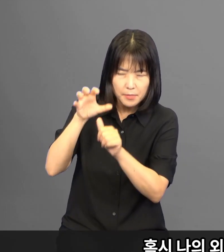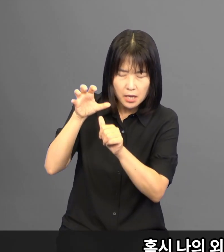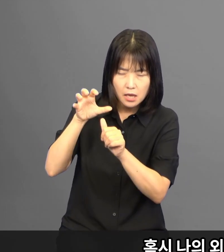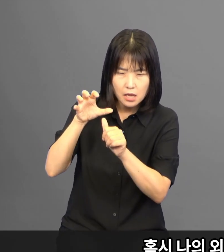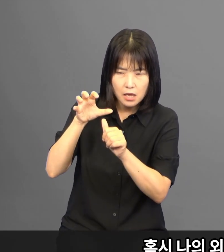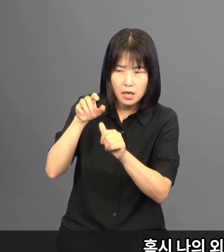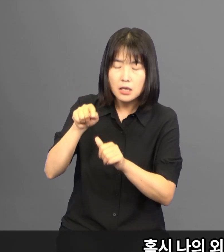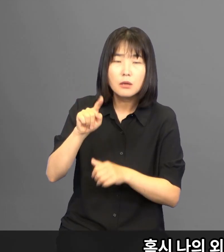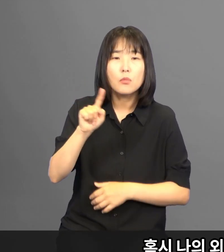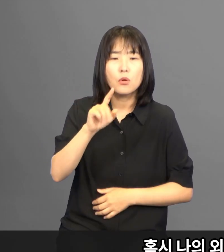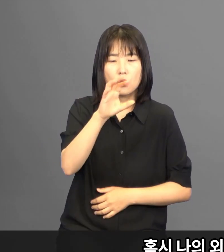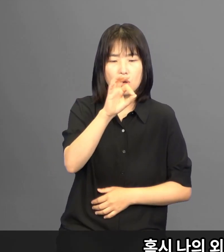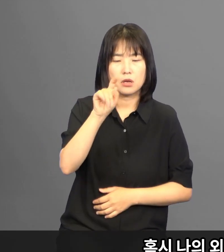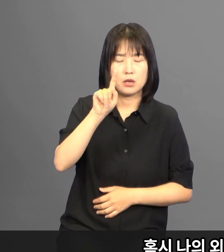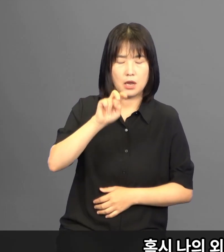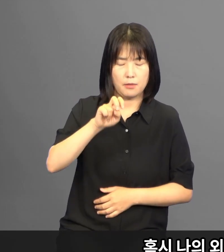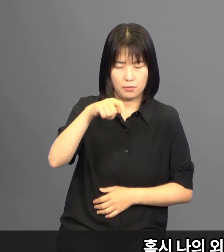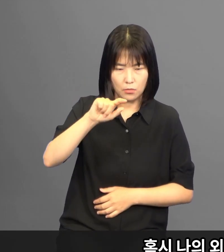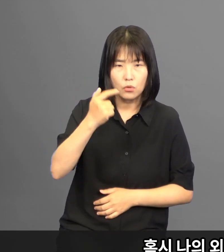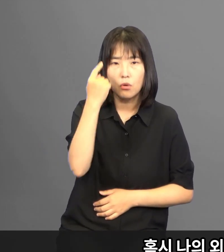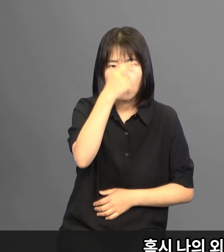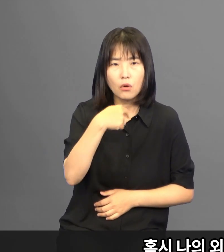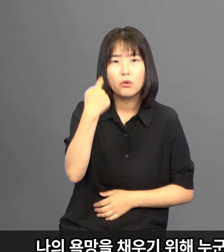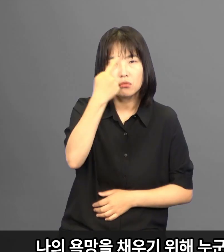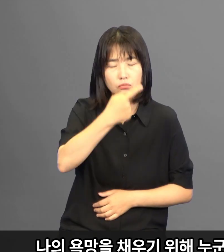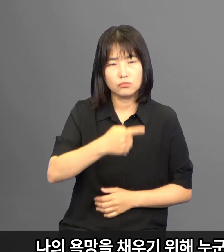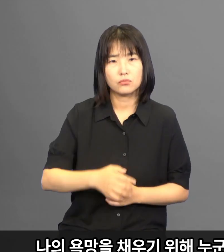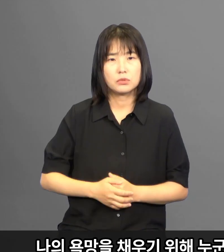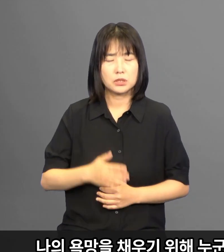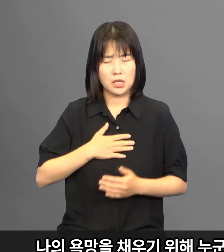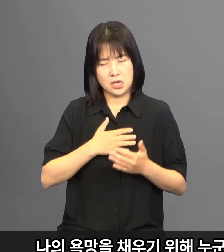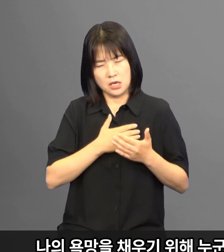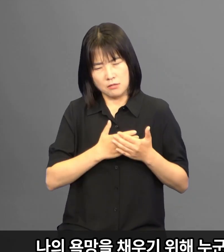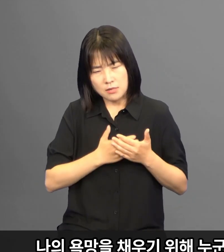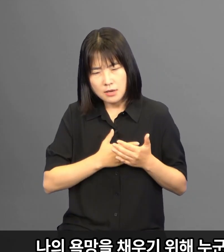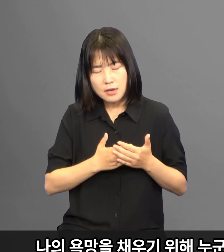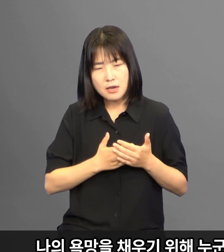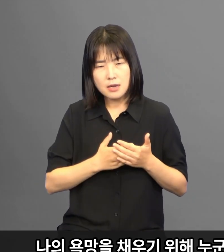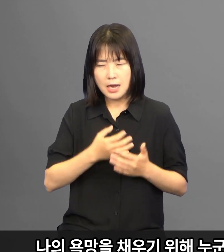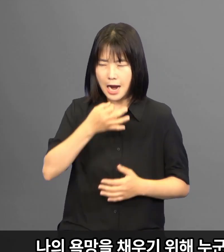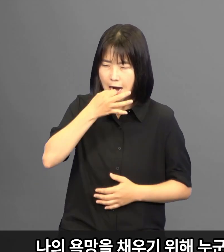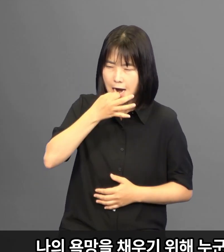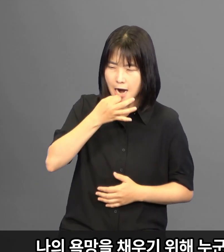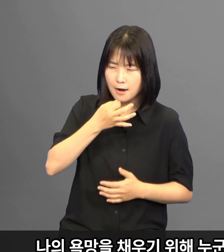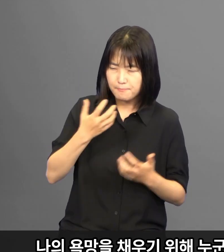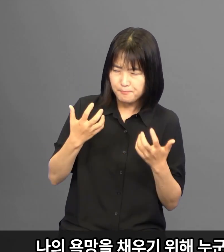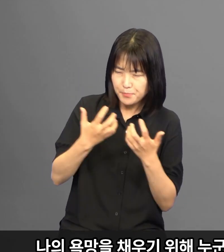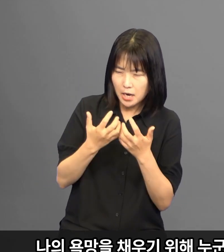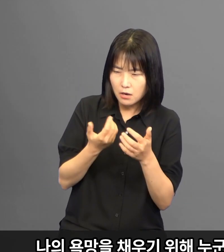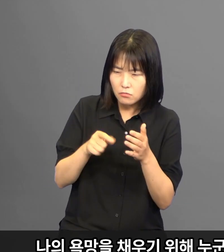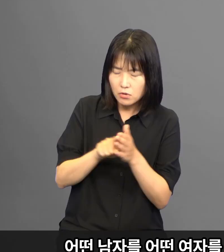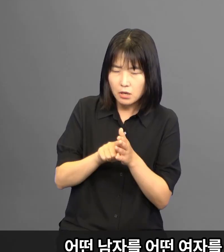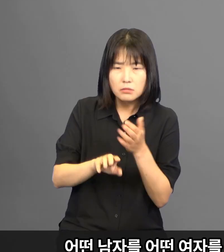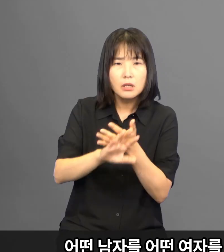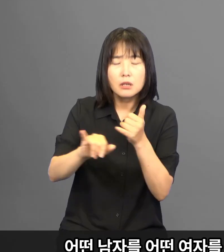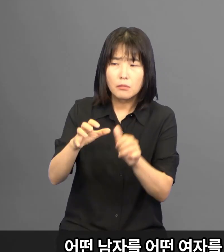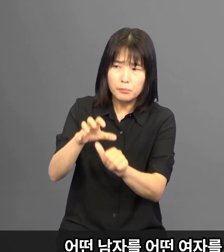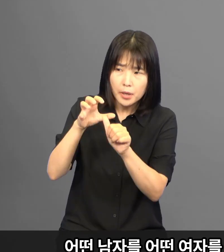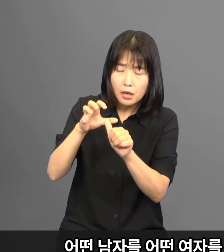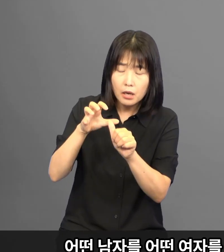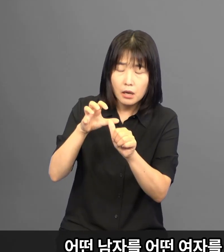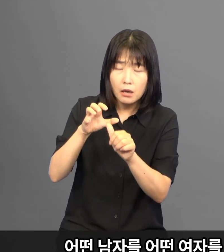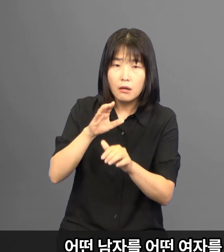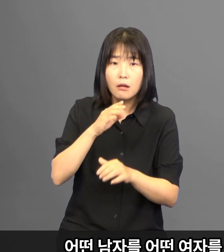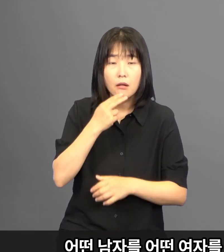것이죠. 혹시 나의 외로움과 나의 불안을, 나의 욕망을 채우기 위해 누군가를 도구로 삼고 있지는 않습니까? 어떤